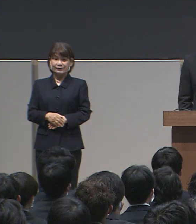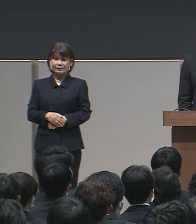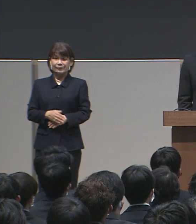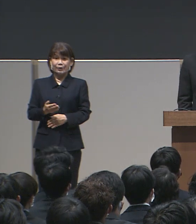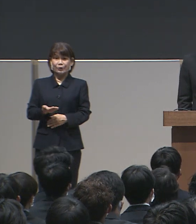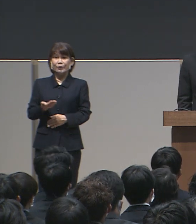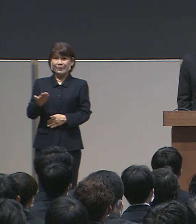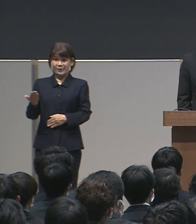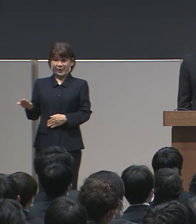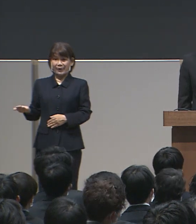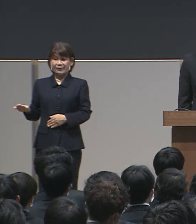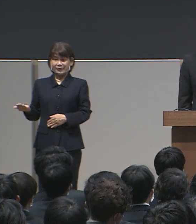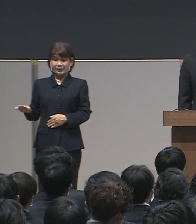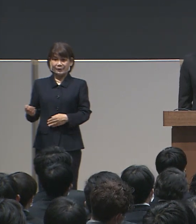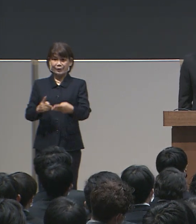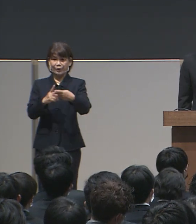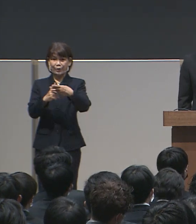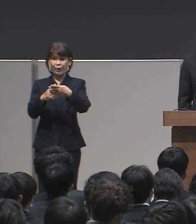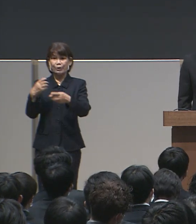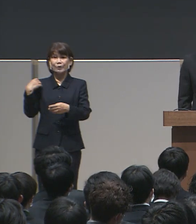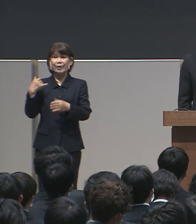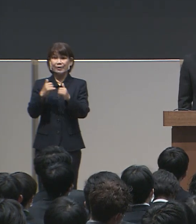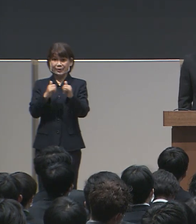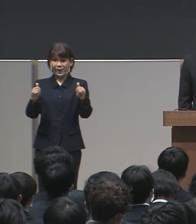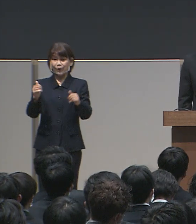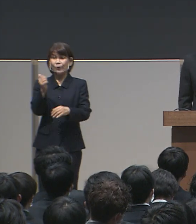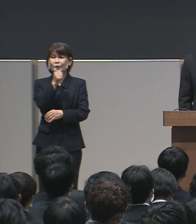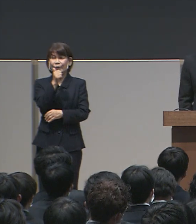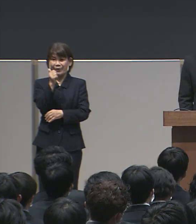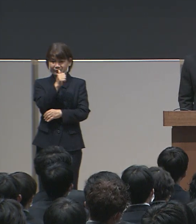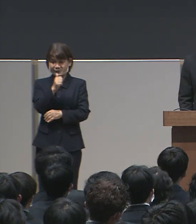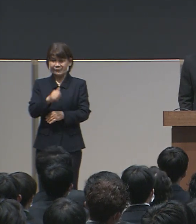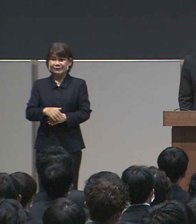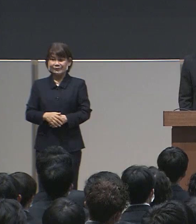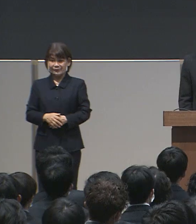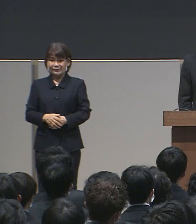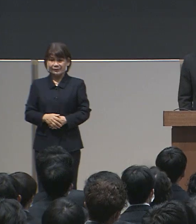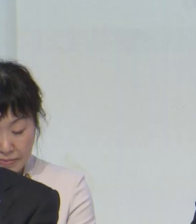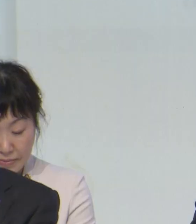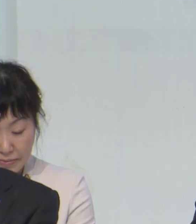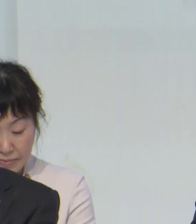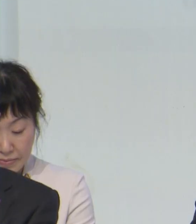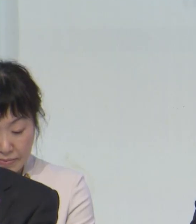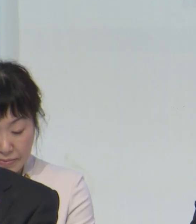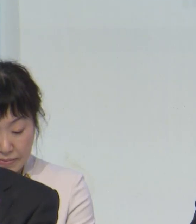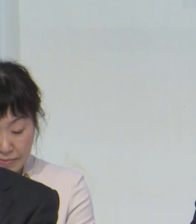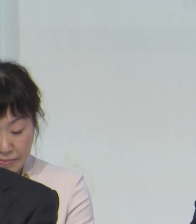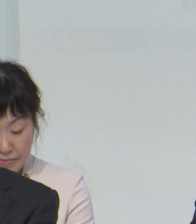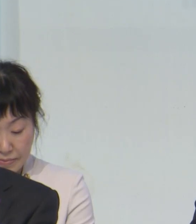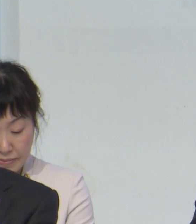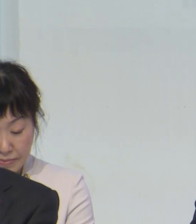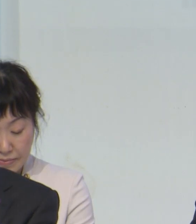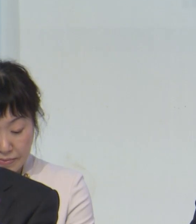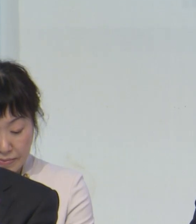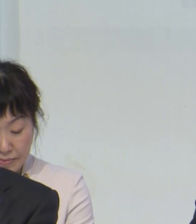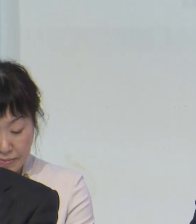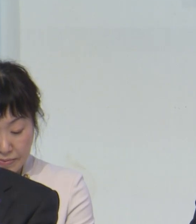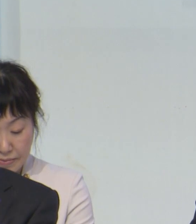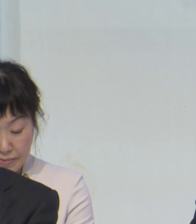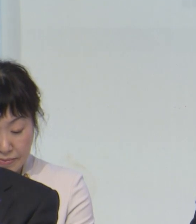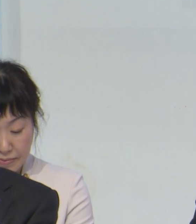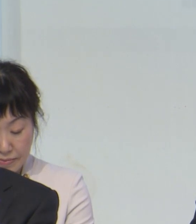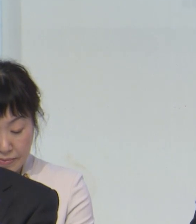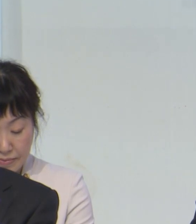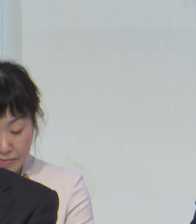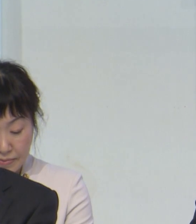続きまして主催者をご紹介いたします先ほどご挨拶いただきまし